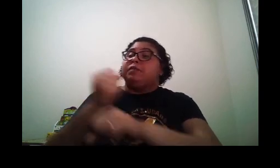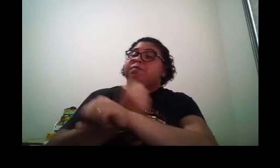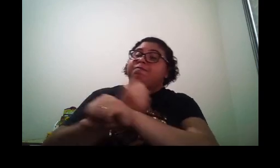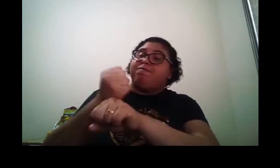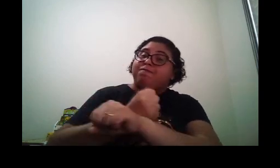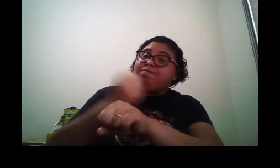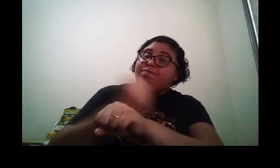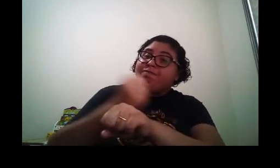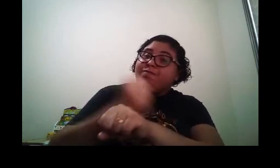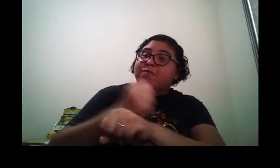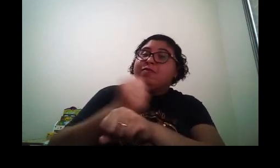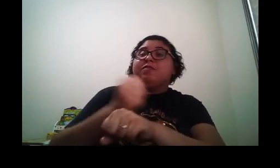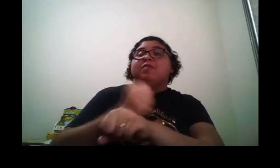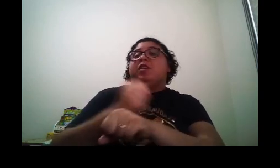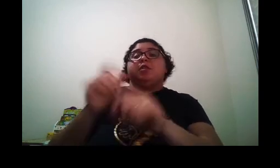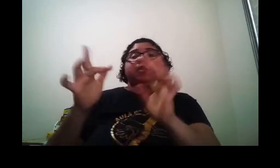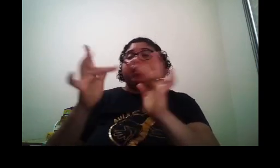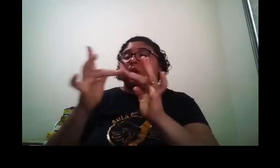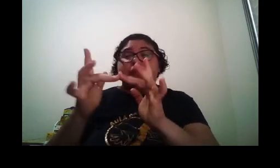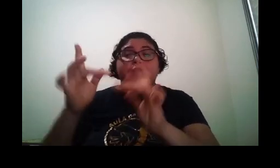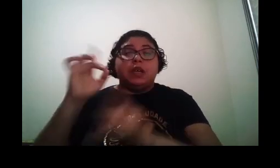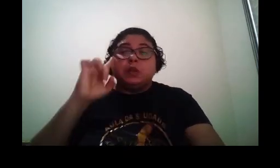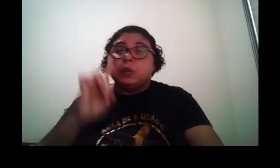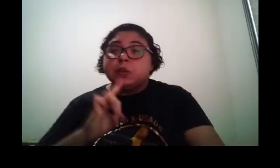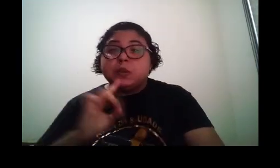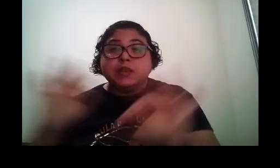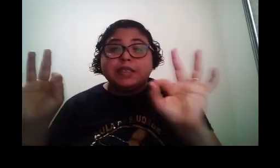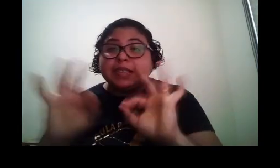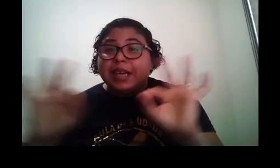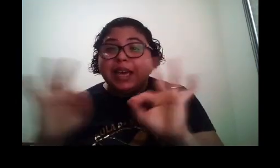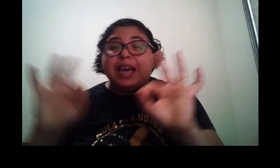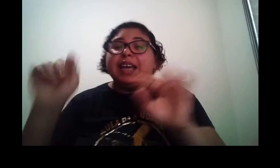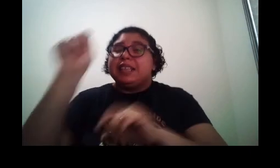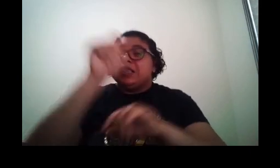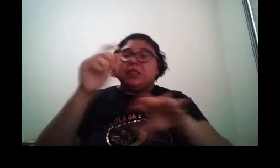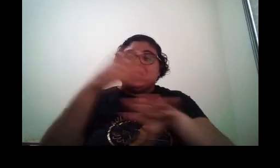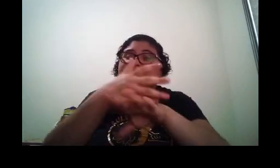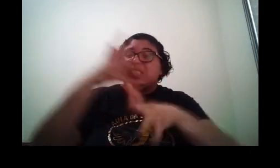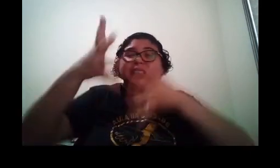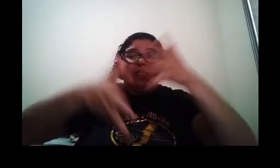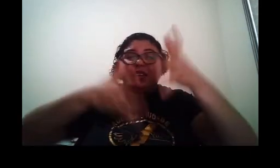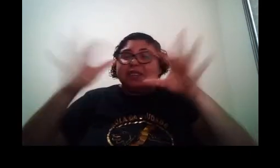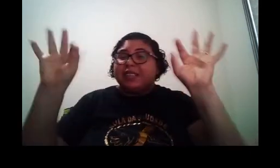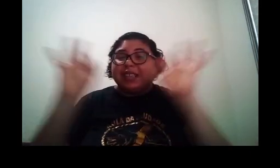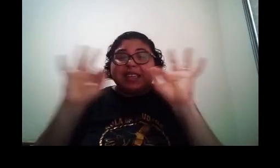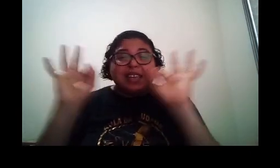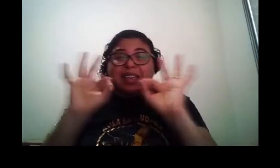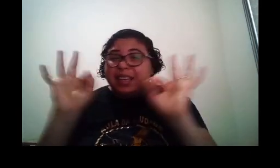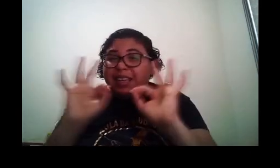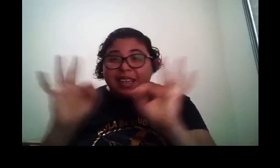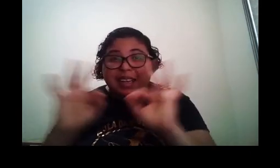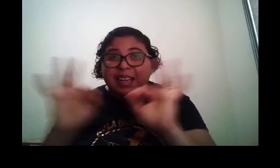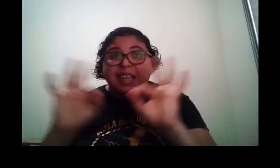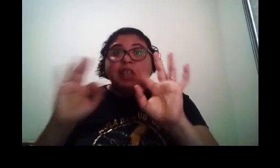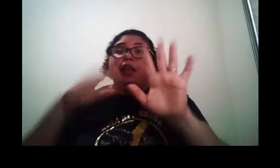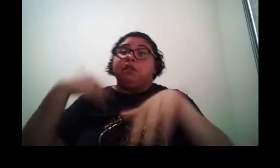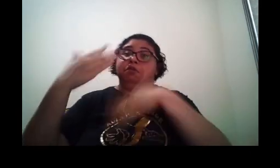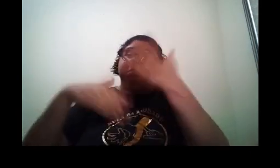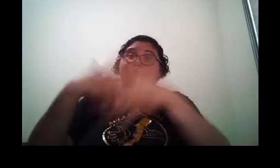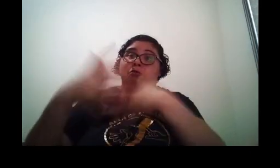São aquelas pessoas que não têm contato com a associação, com língua de sinais, com nada. E de forma tardia, elas aprendem a língua